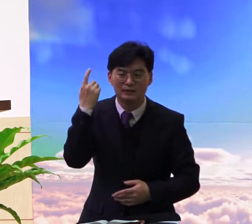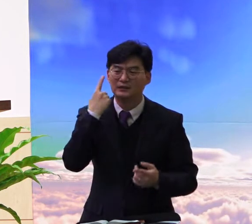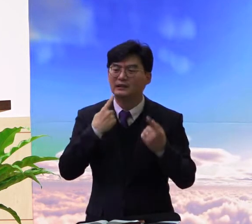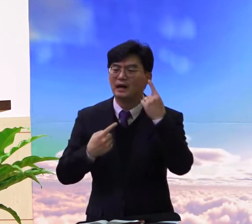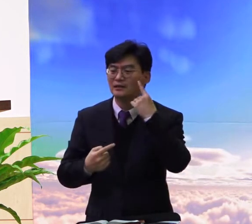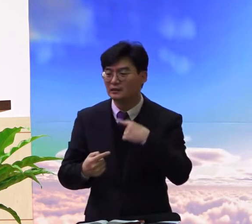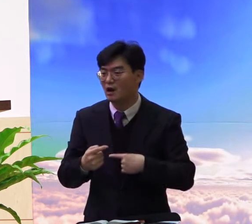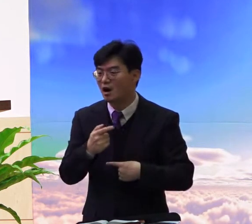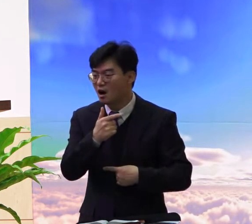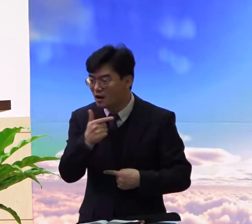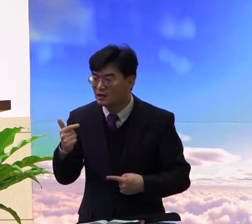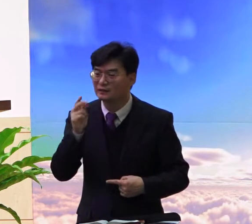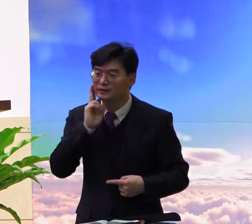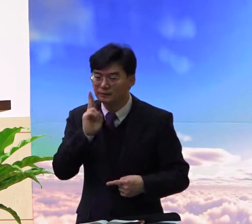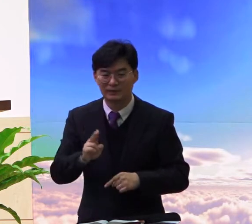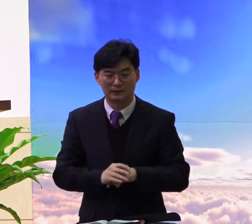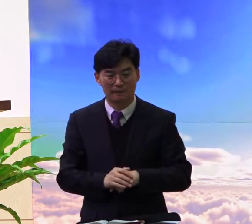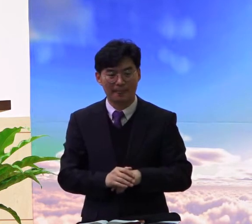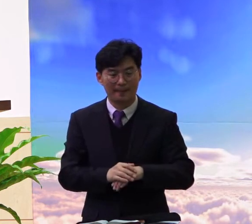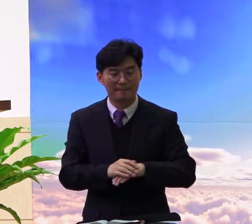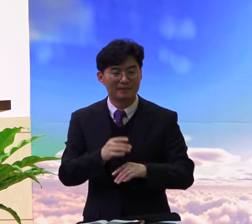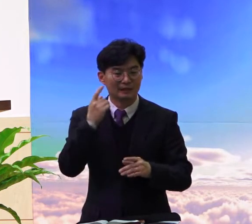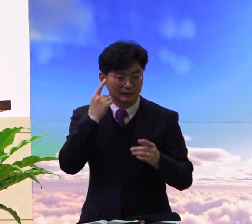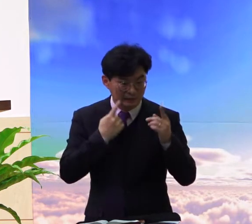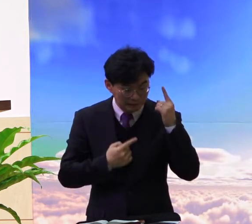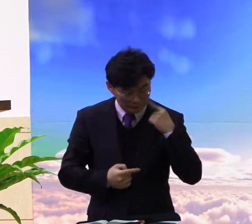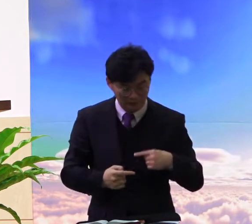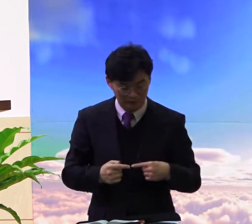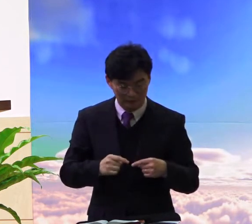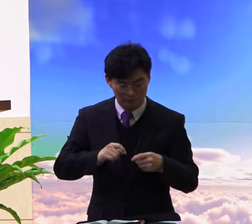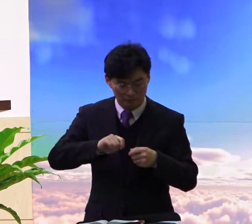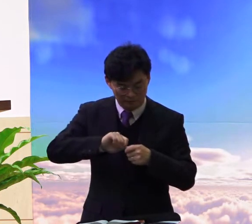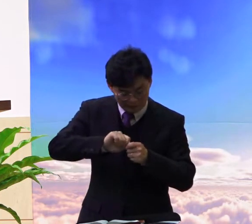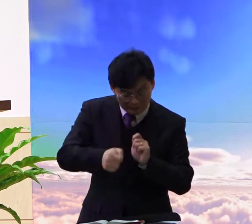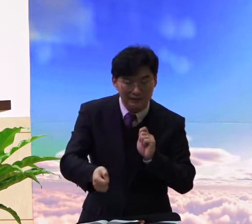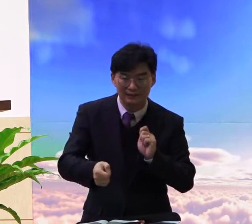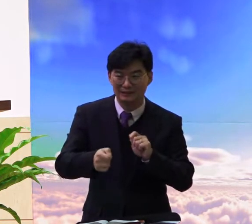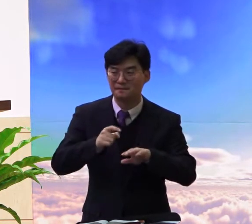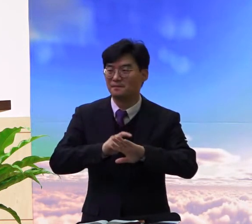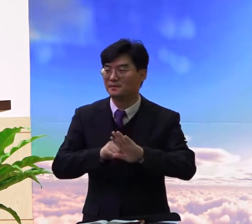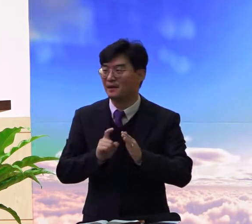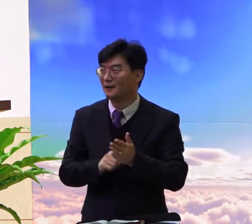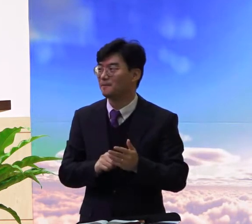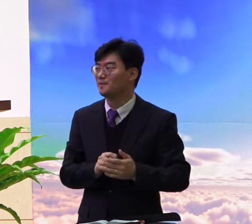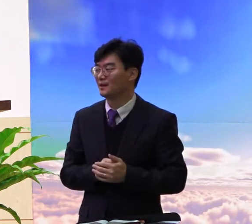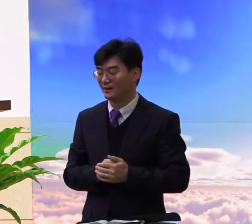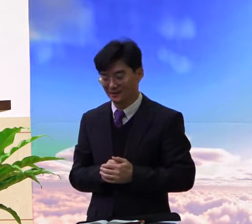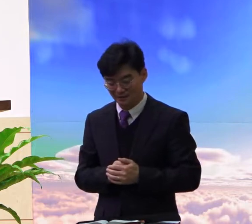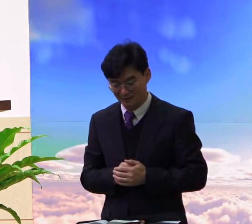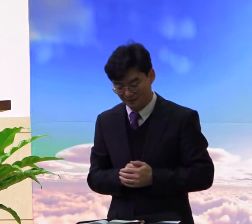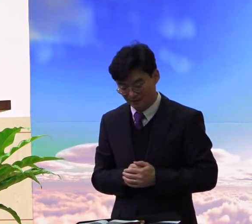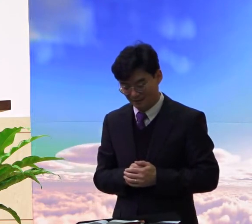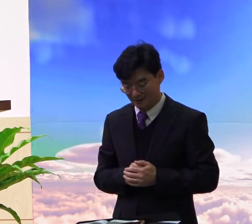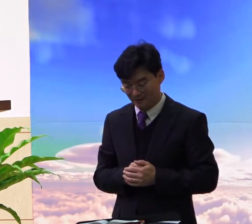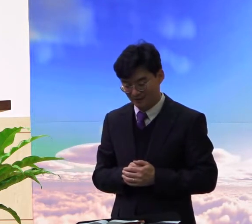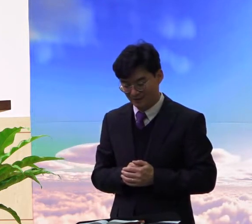짓밟힌 마음을 이야기합니다. 찢겨지고 짓밟힌 마음. 좀 과한 표현